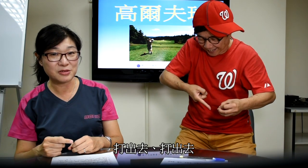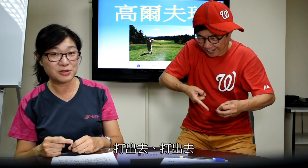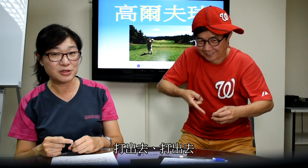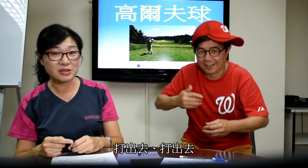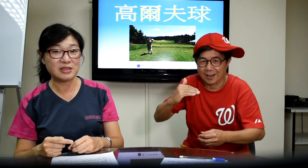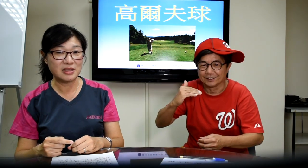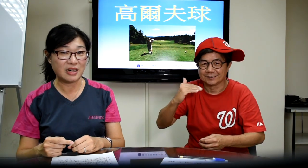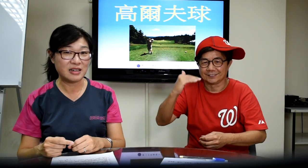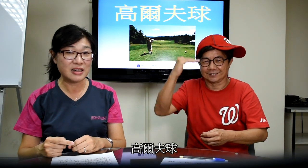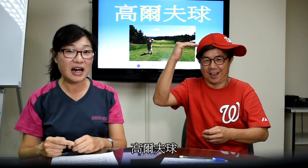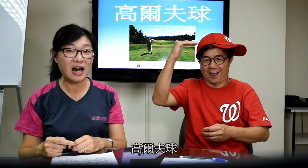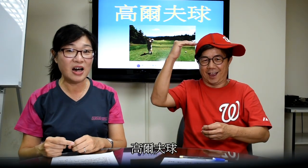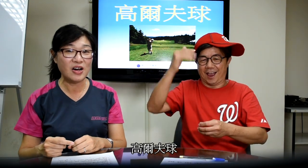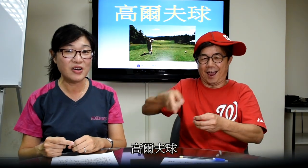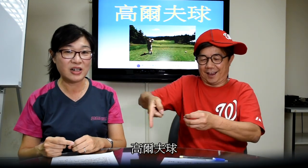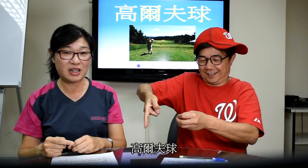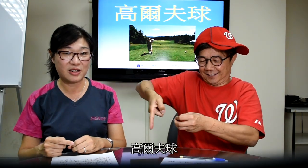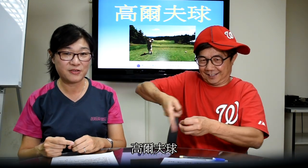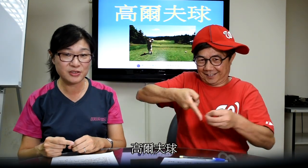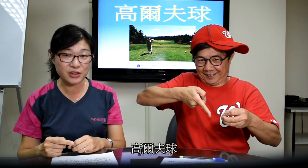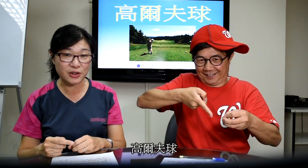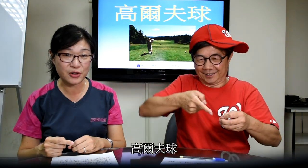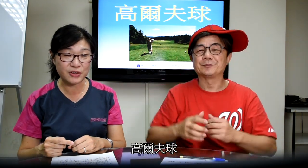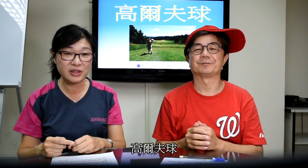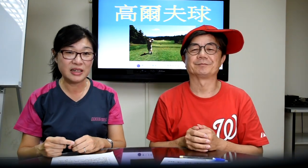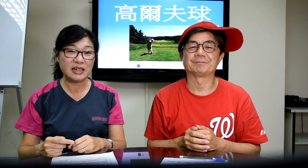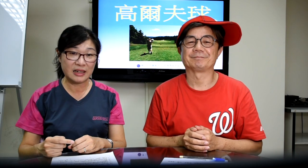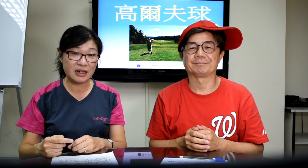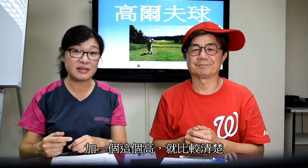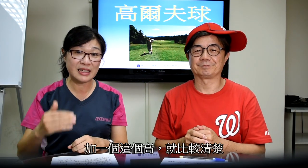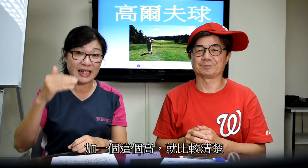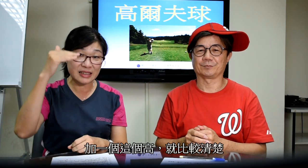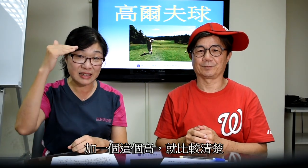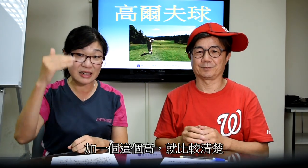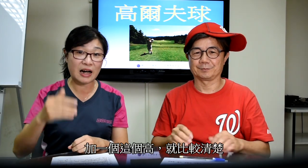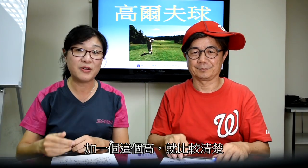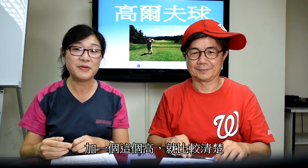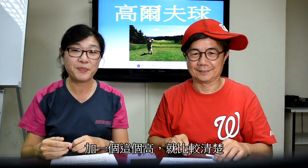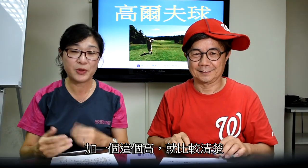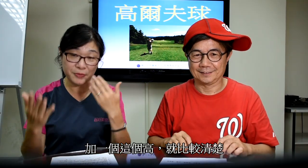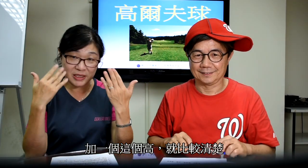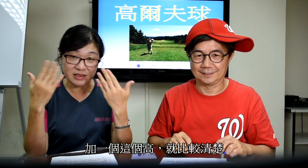去，高尔夫球。加一个这个高，就比较清